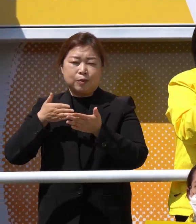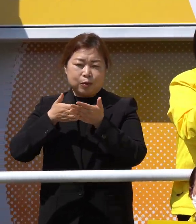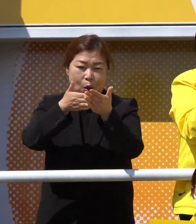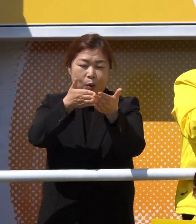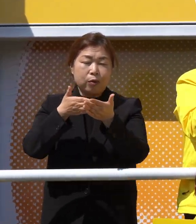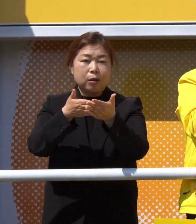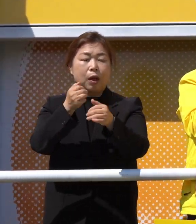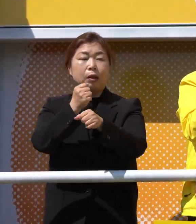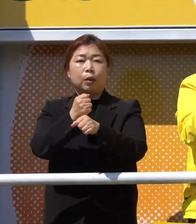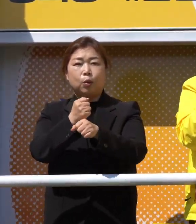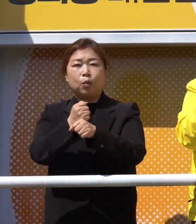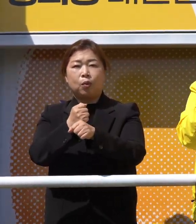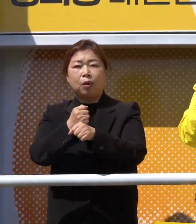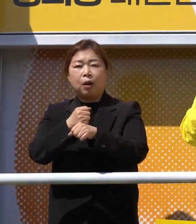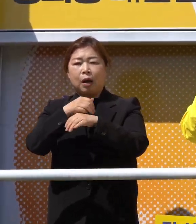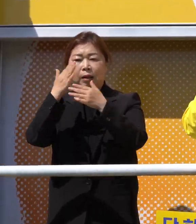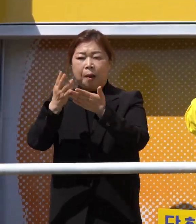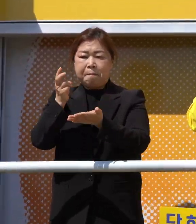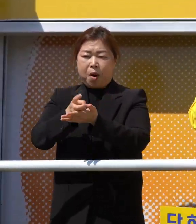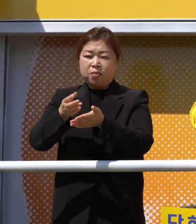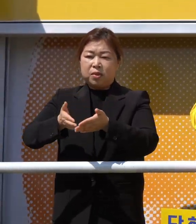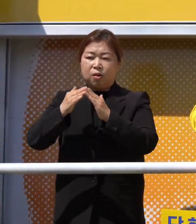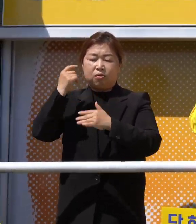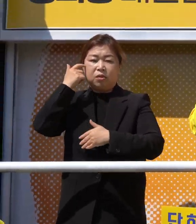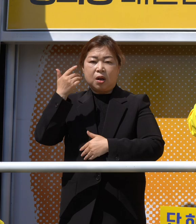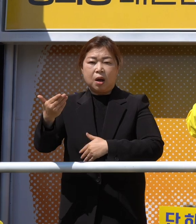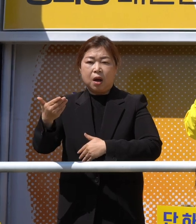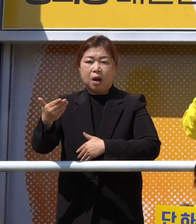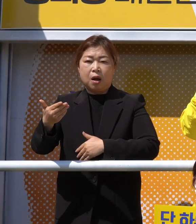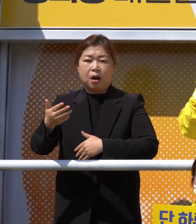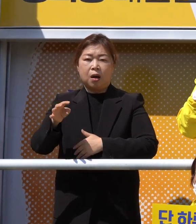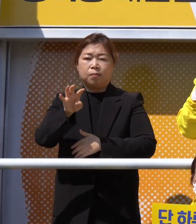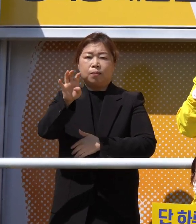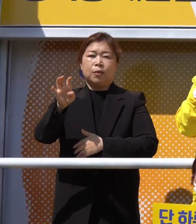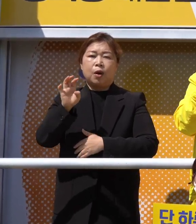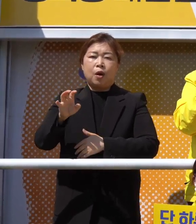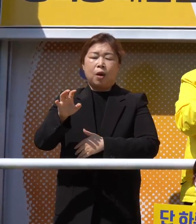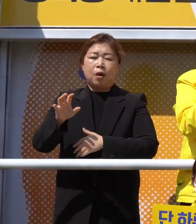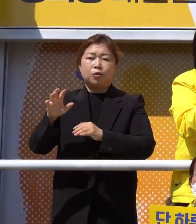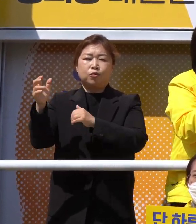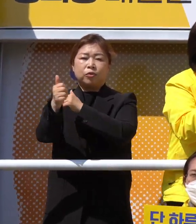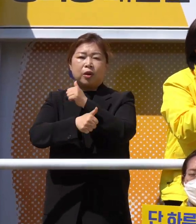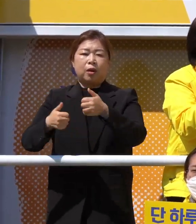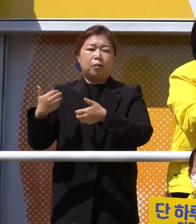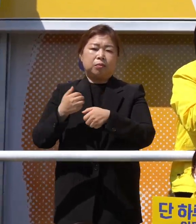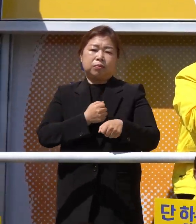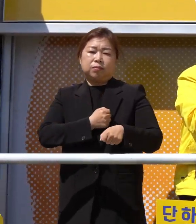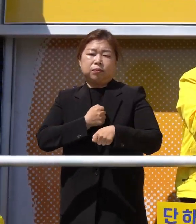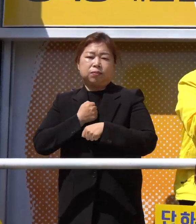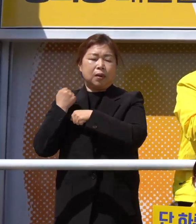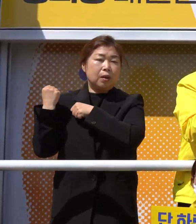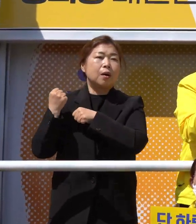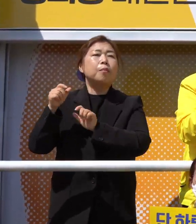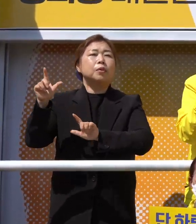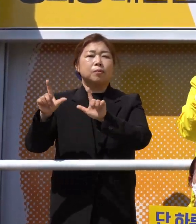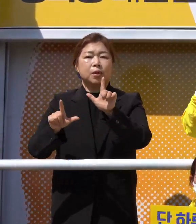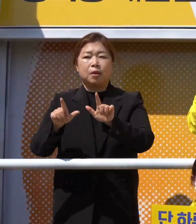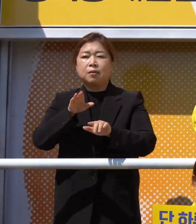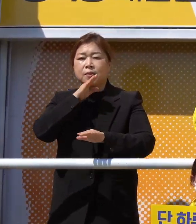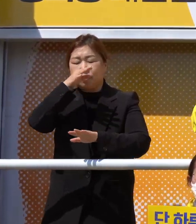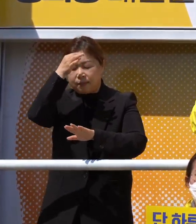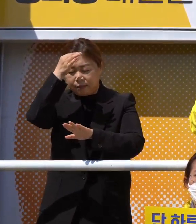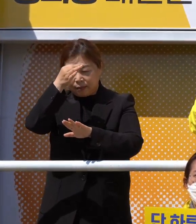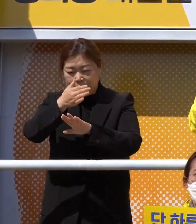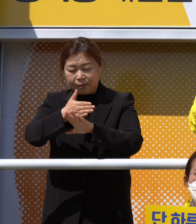청원한다고 다 입법하냐? 이렇게 국회가 소홀히 다뤘습니다, 여러분. 정말